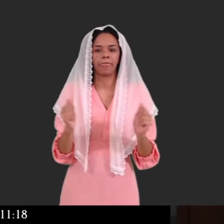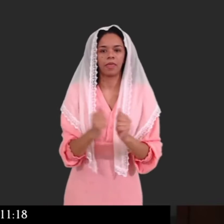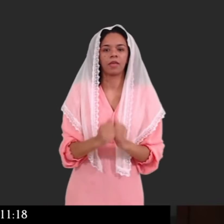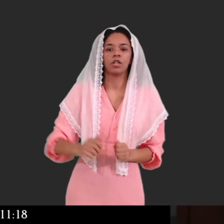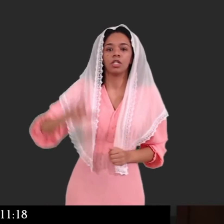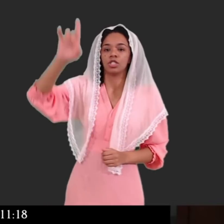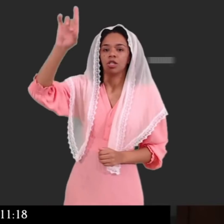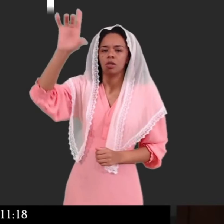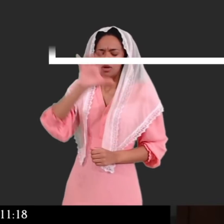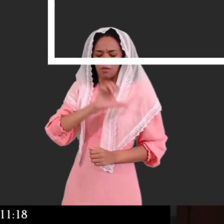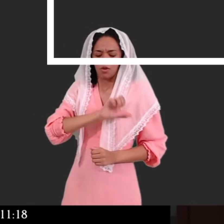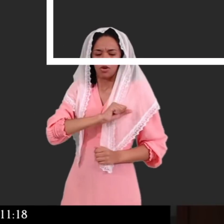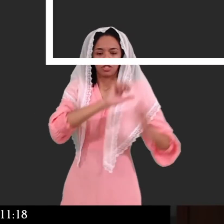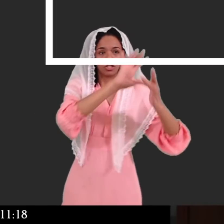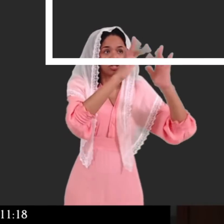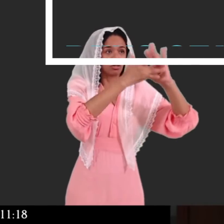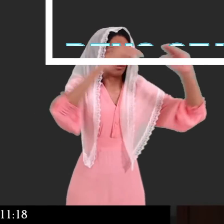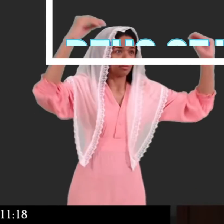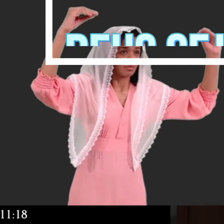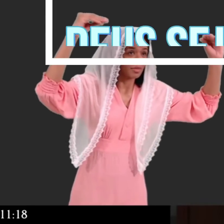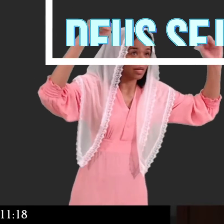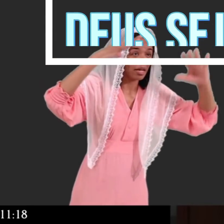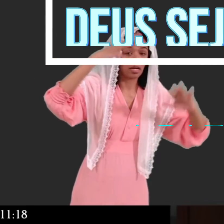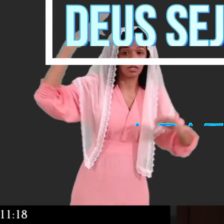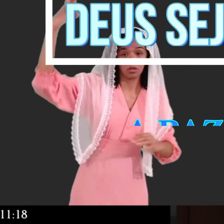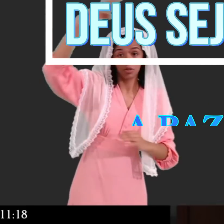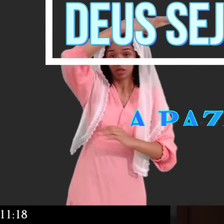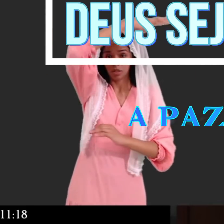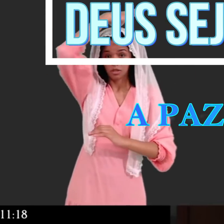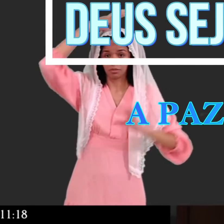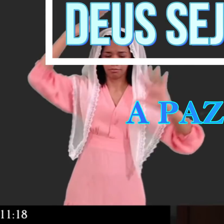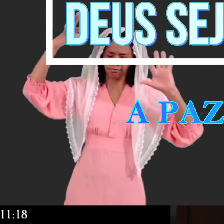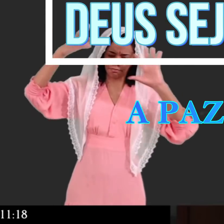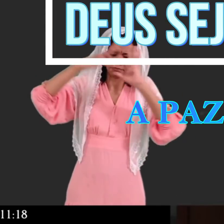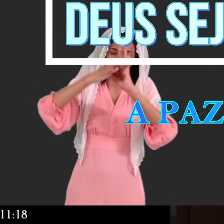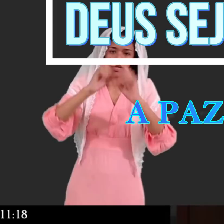amor de Deus, a graça do nosso Senhor Jesus Cristo, a comunhão do Espírito Santo, a sua santa